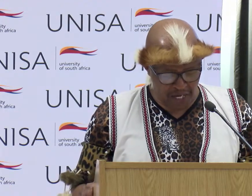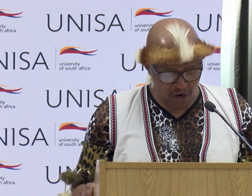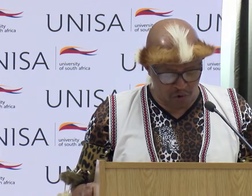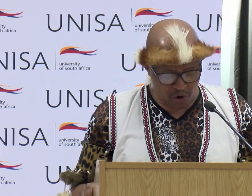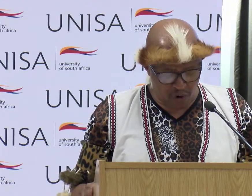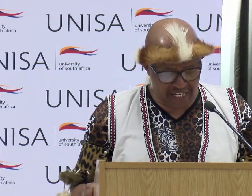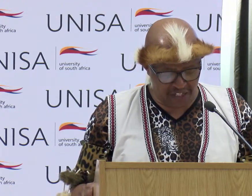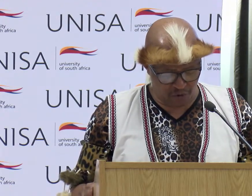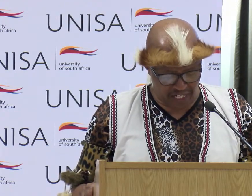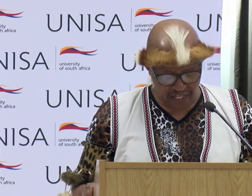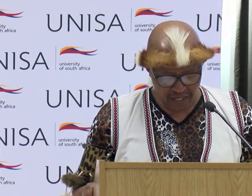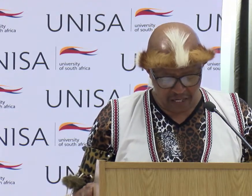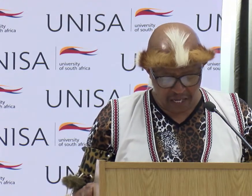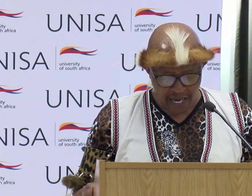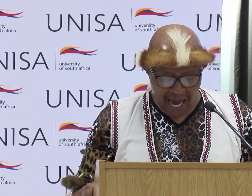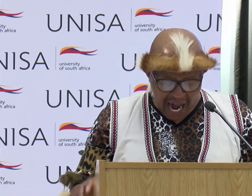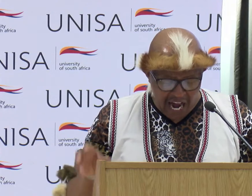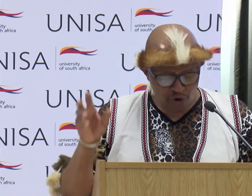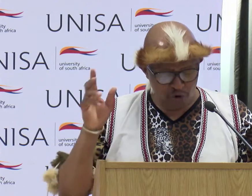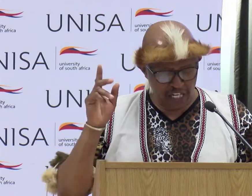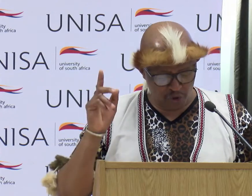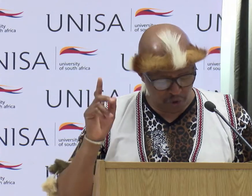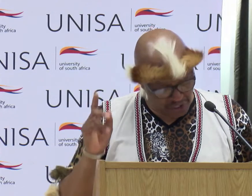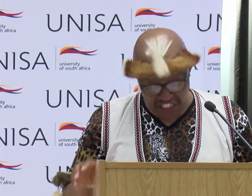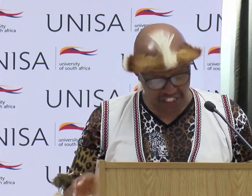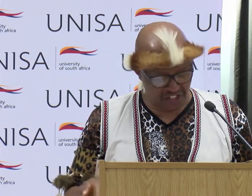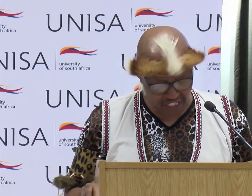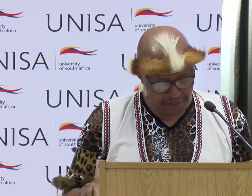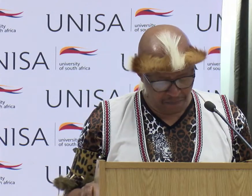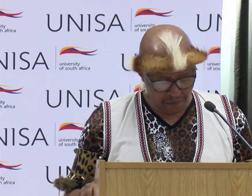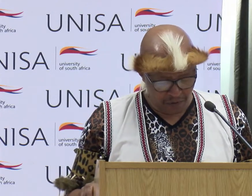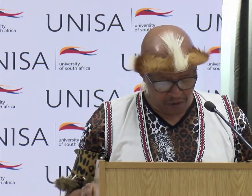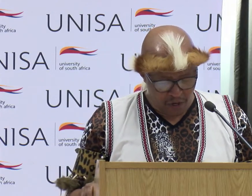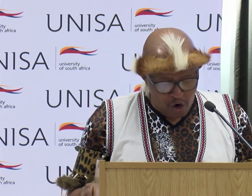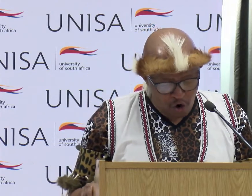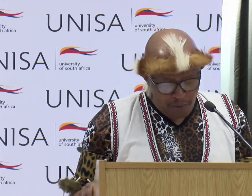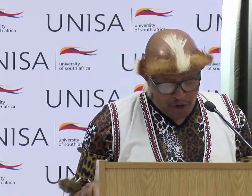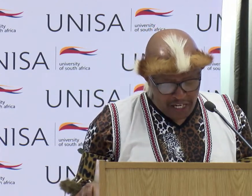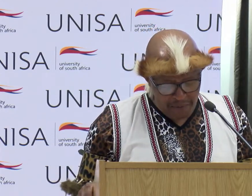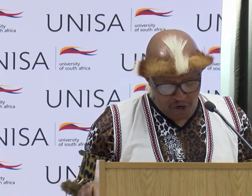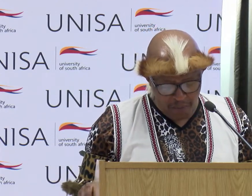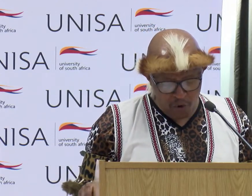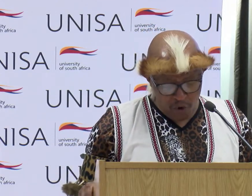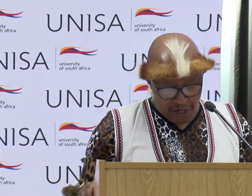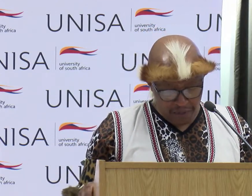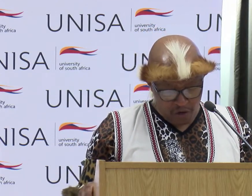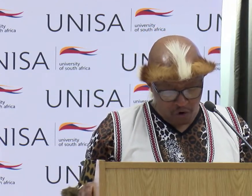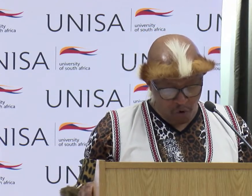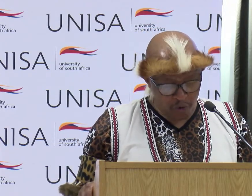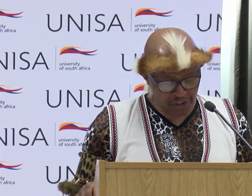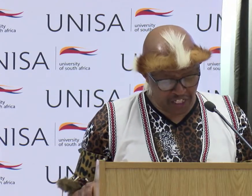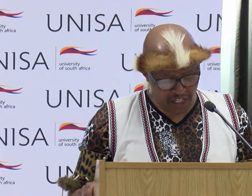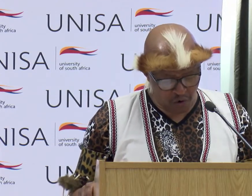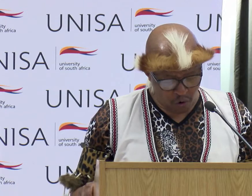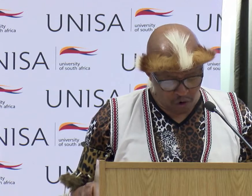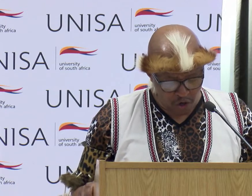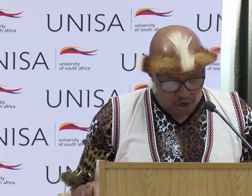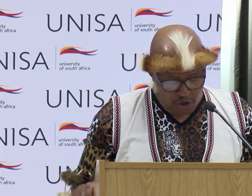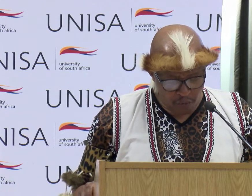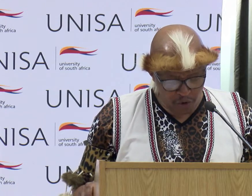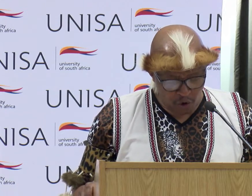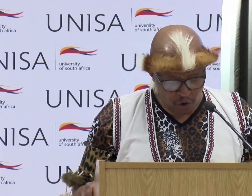ukutshala imbewu yokwakha ezweni hayi ukuletha usizi ngoba ulimi noma ulwimi